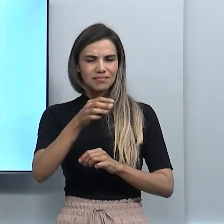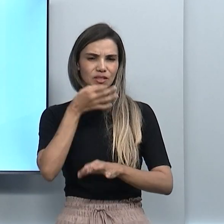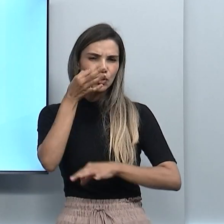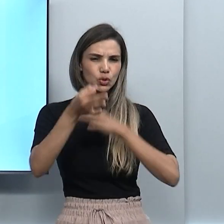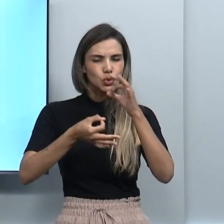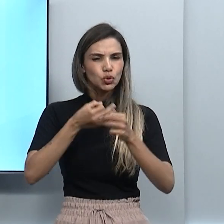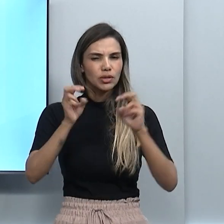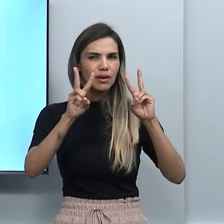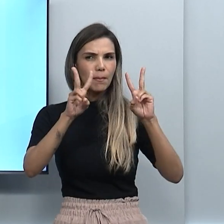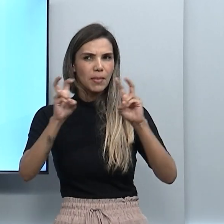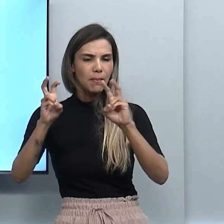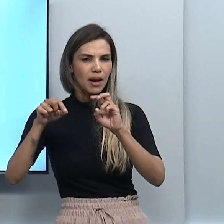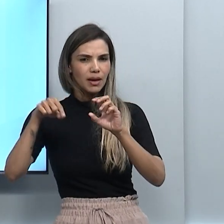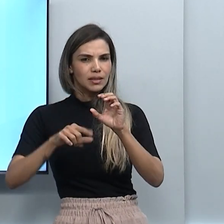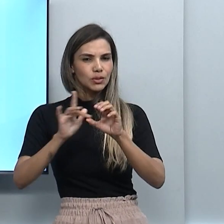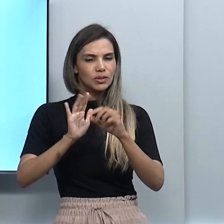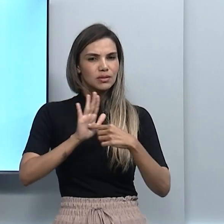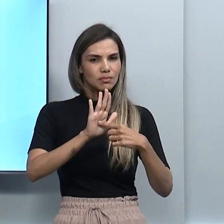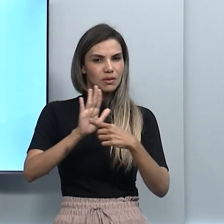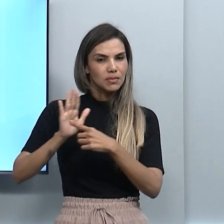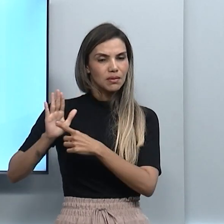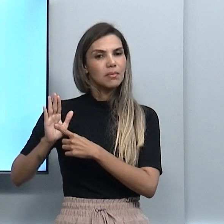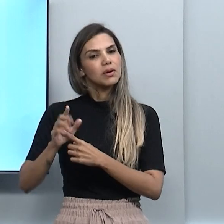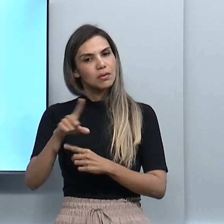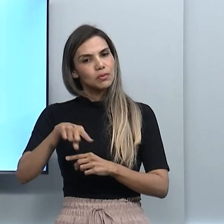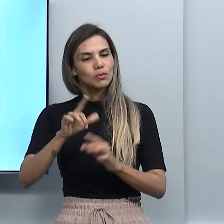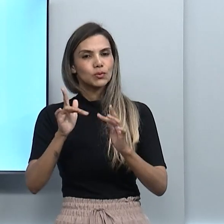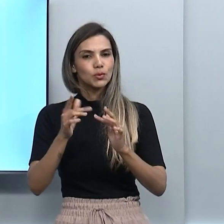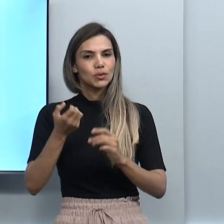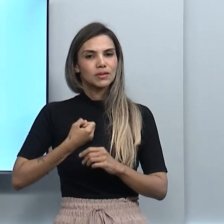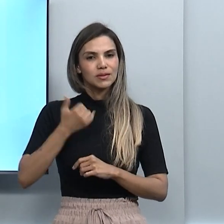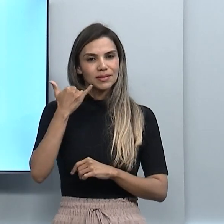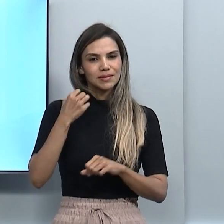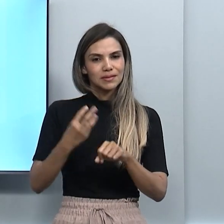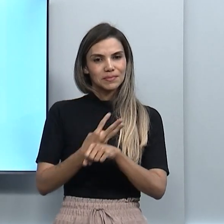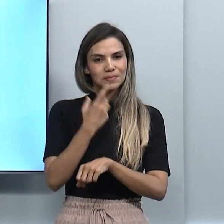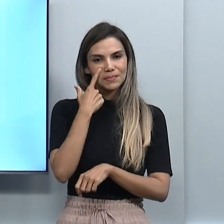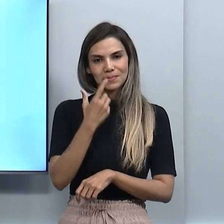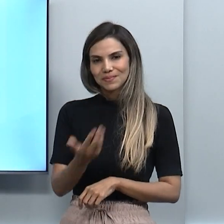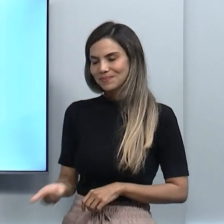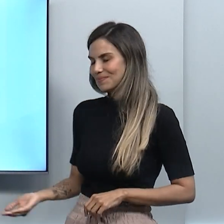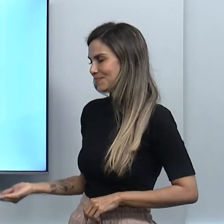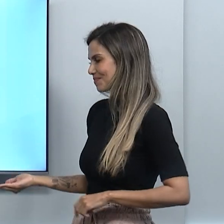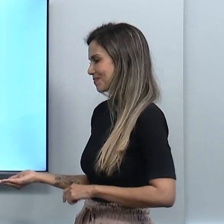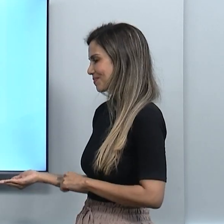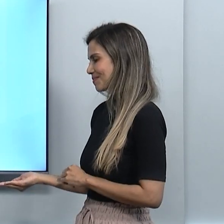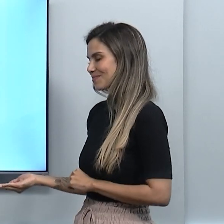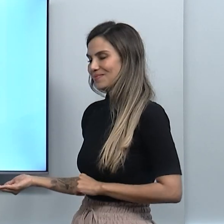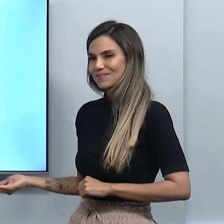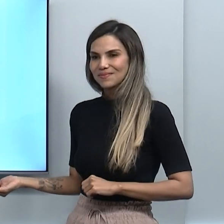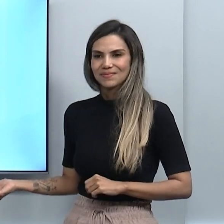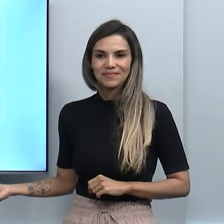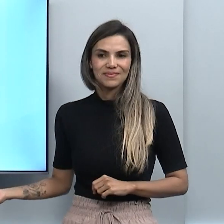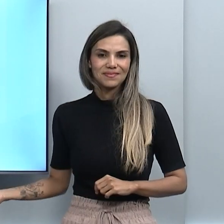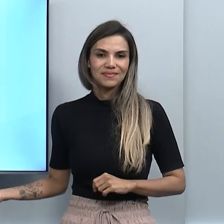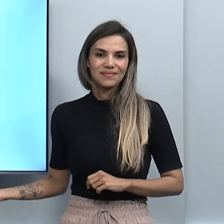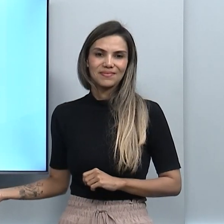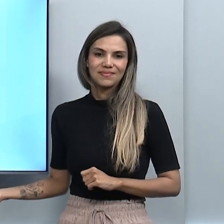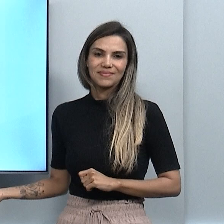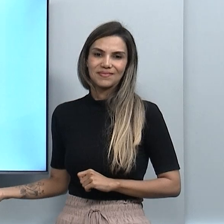pauta para a gente trazer aqui no Conexões, entre em contato pelo nosso WhatsApp, que aparece aqui na tela,